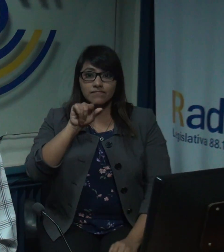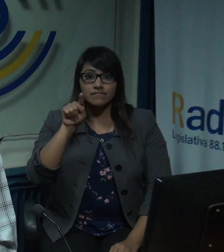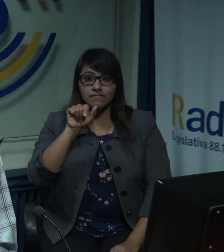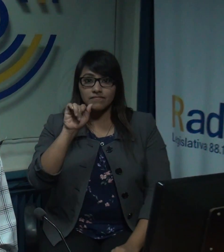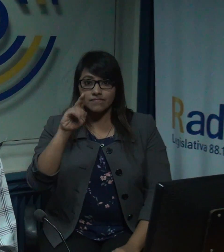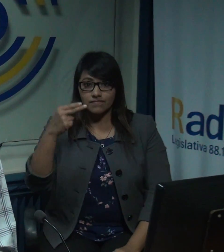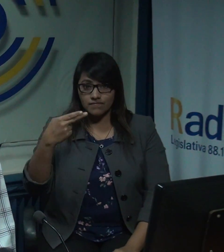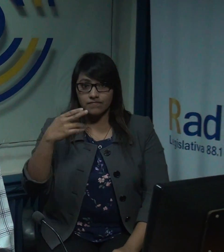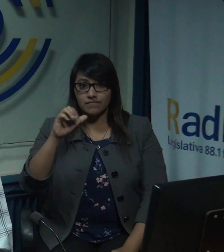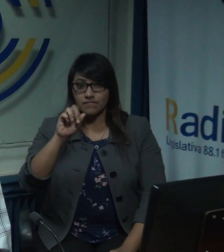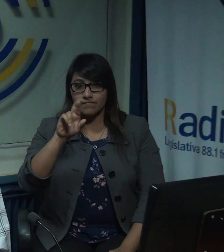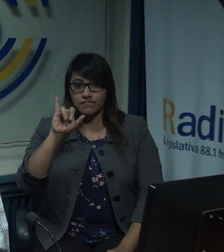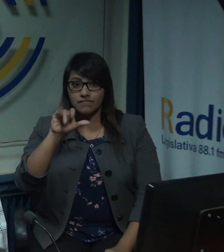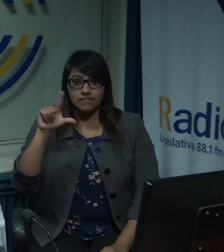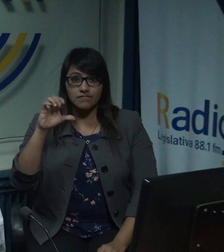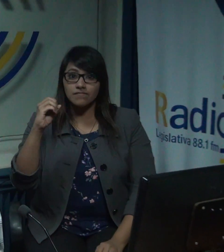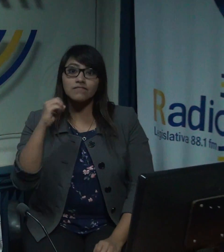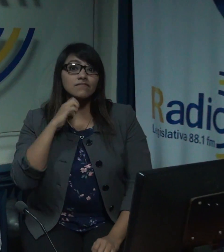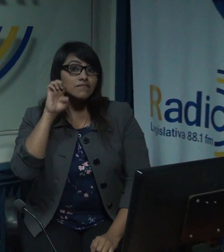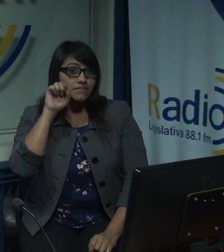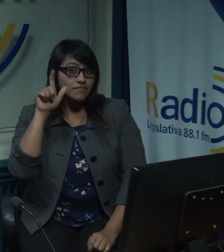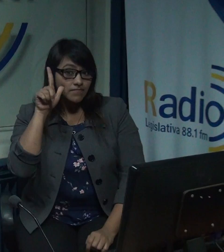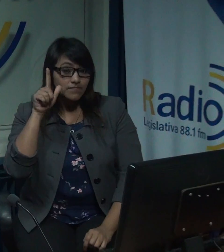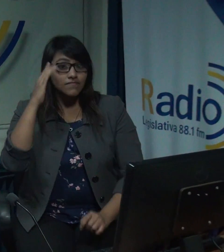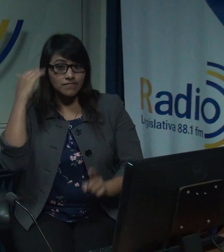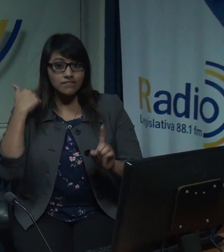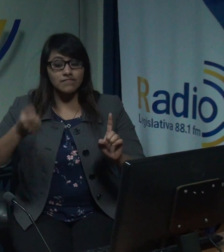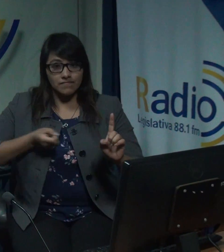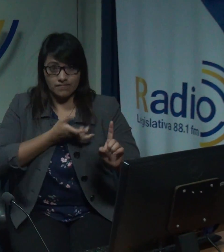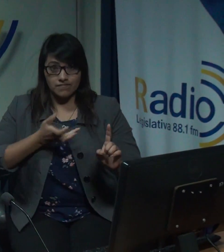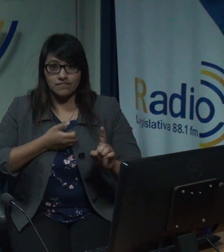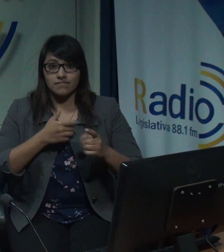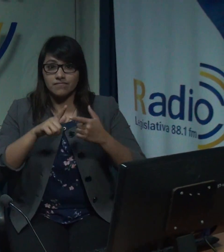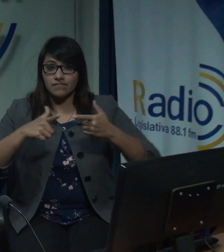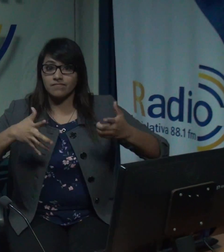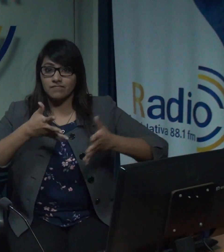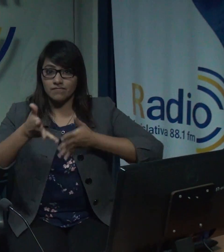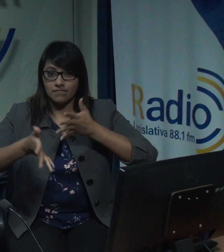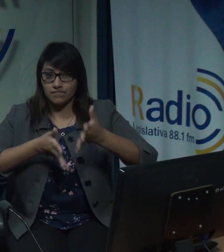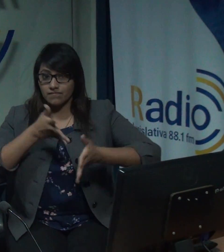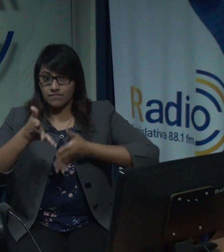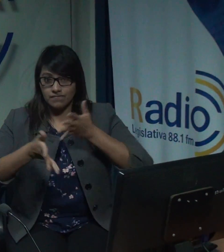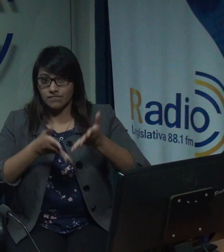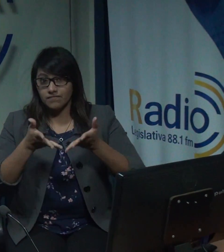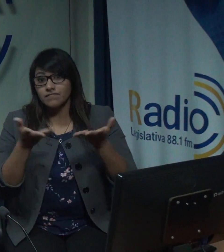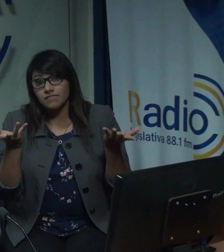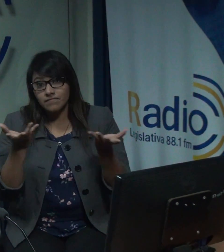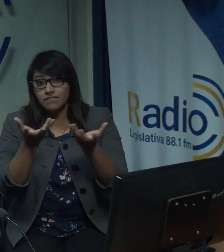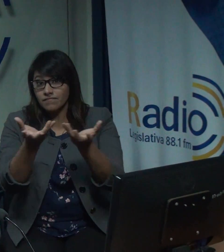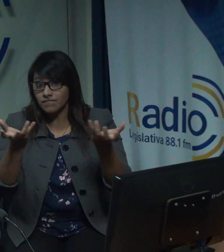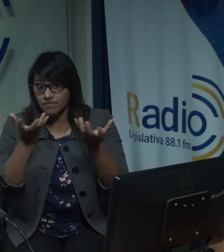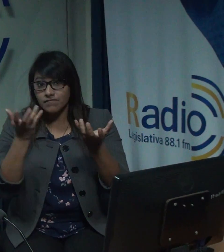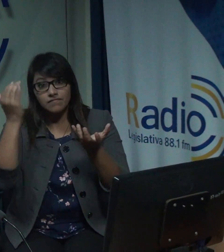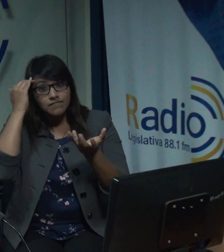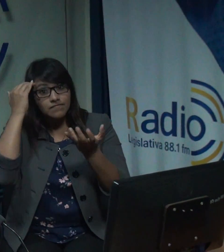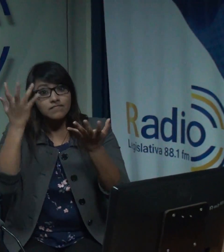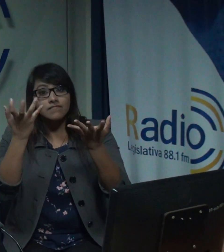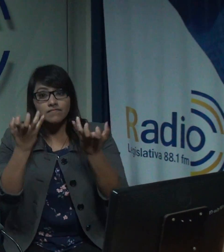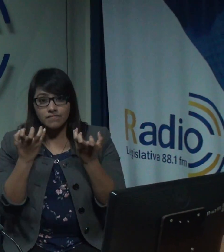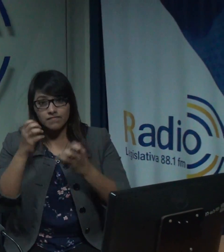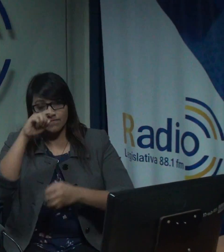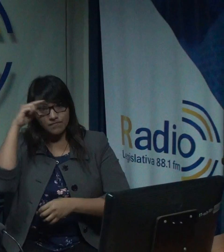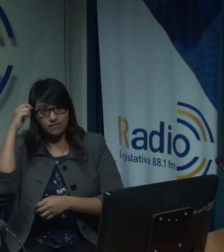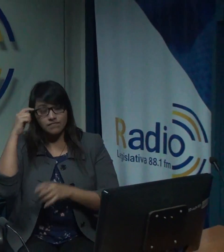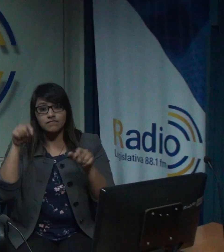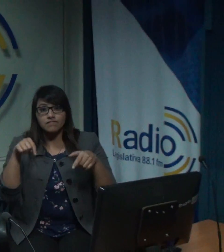es intérprete de lengua de señas para todas las personas que quieran conocer más sobre el trabajo